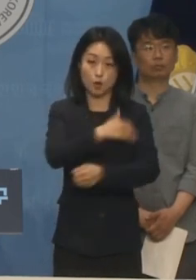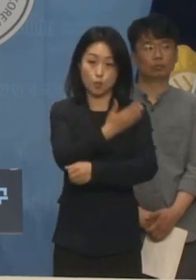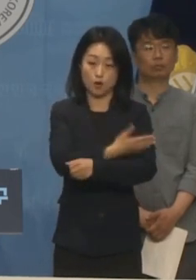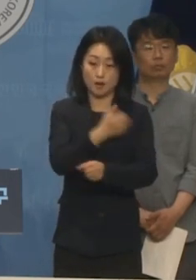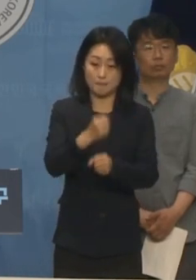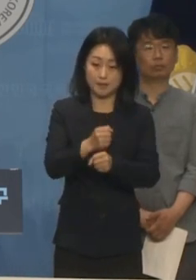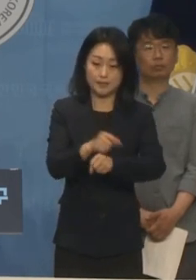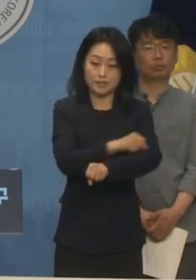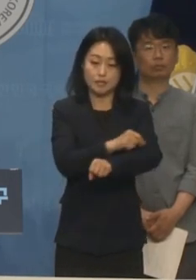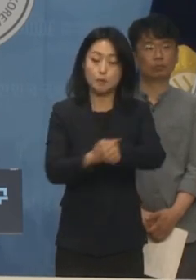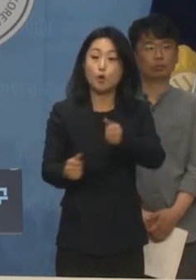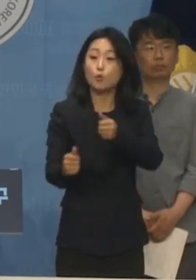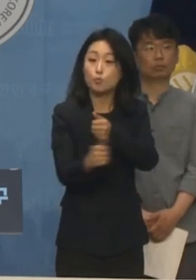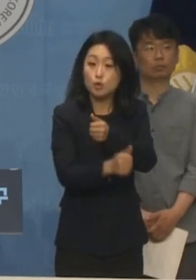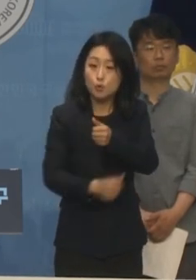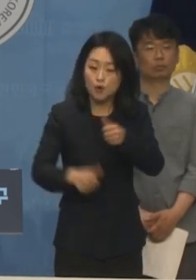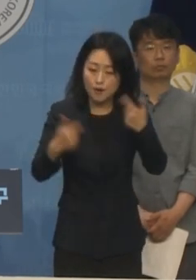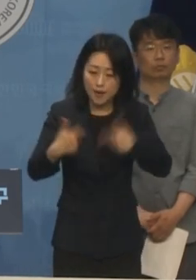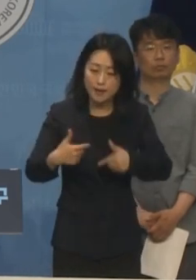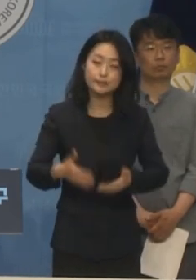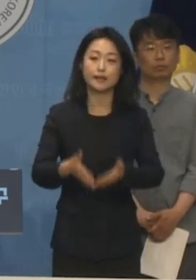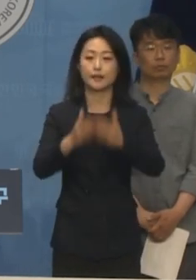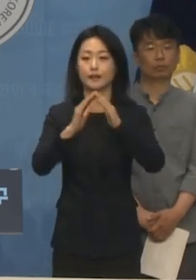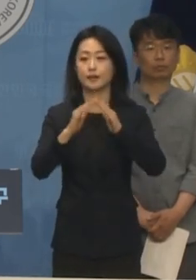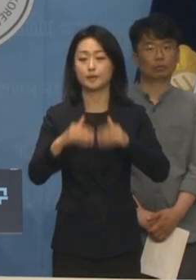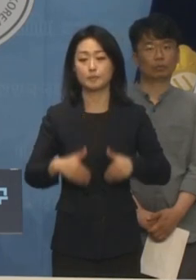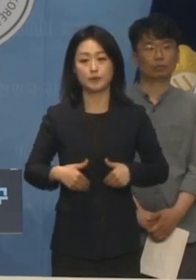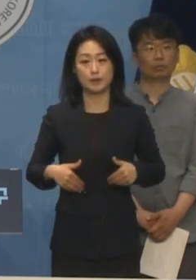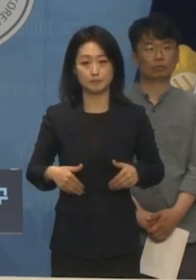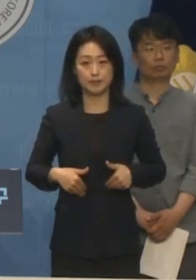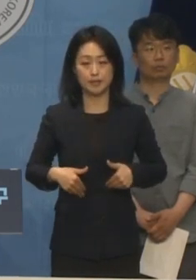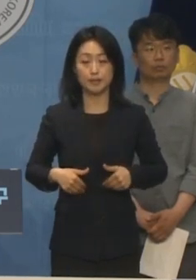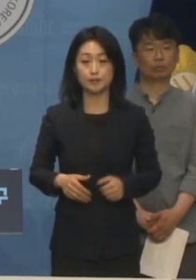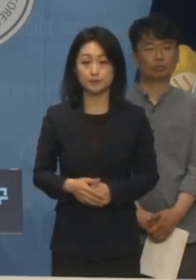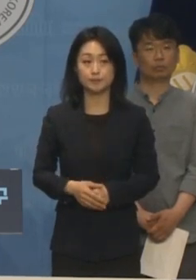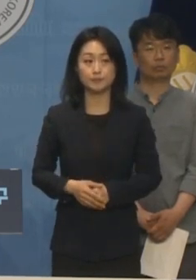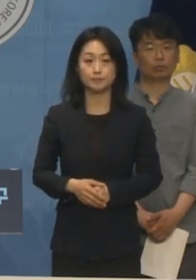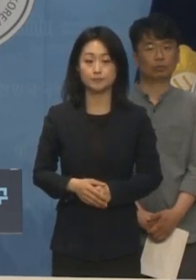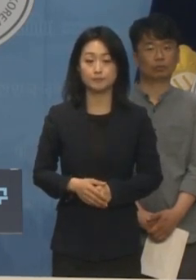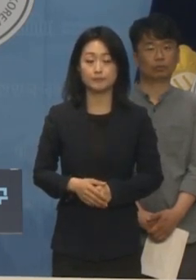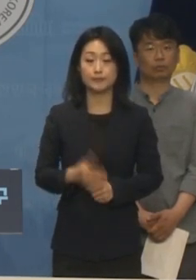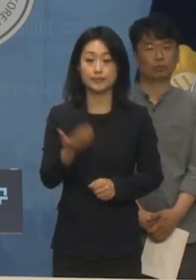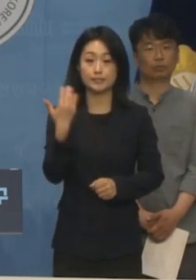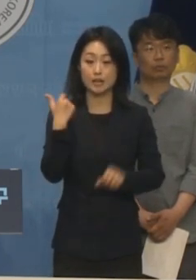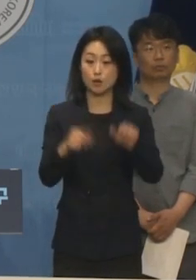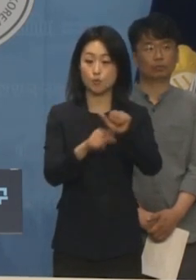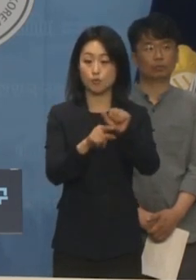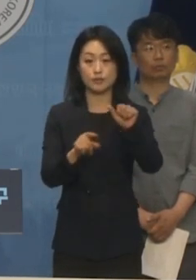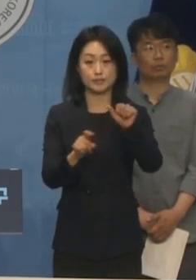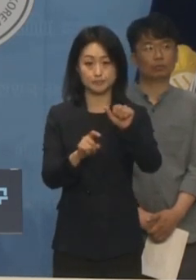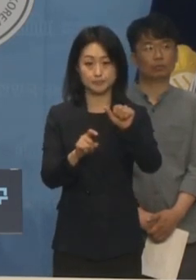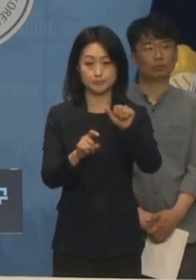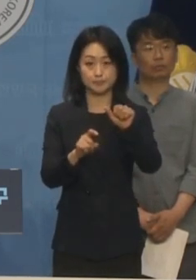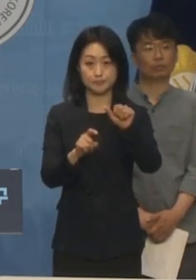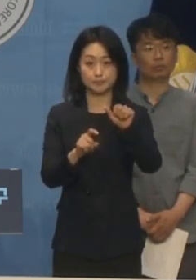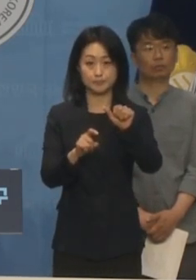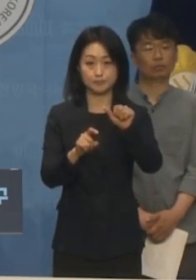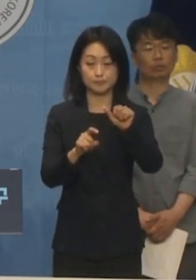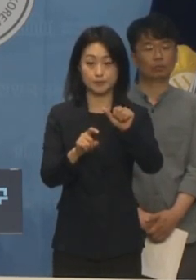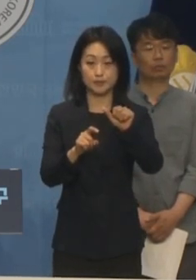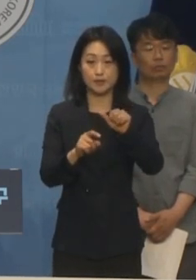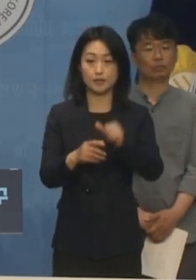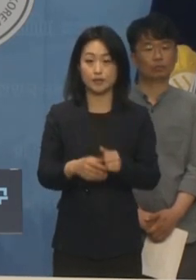기후위기 특별위원회 상설화입니다. 이를 위해 지난 5월 10일 원내